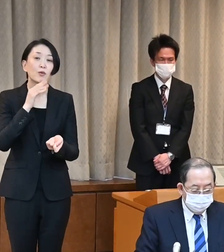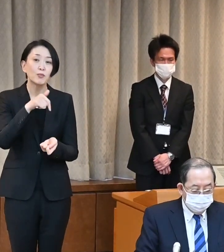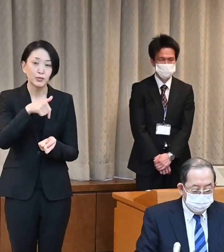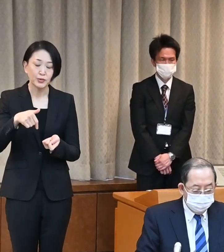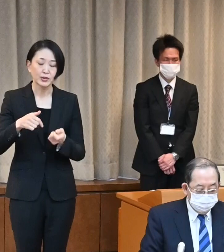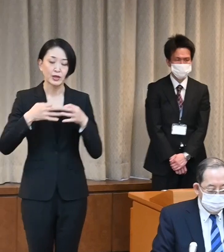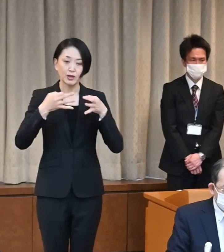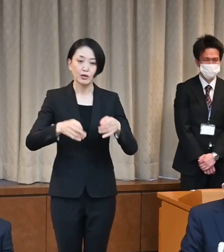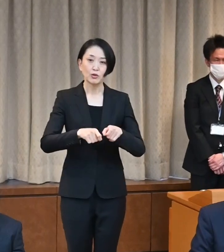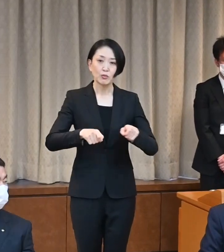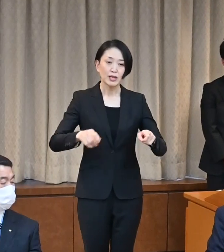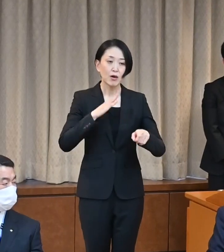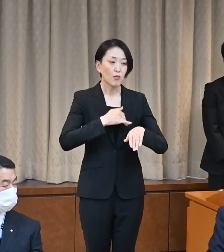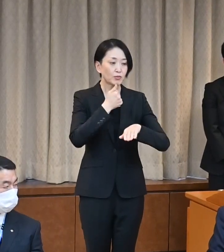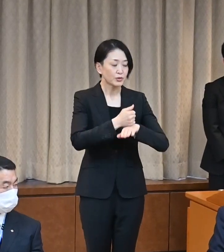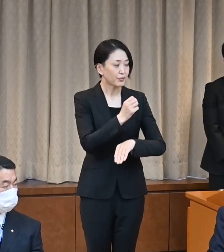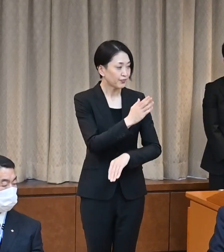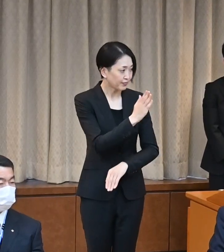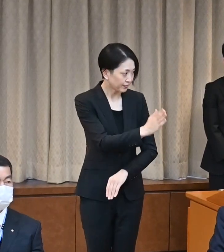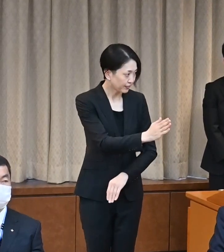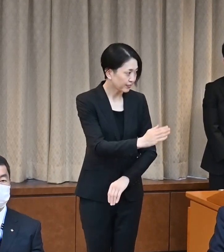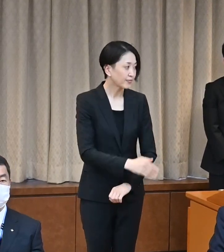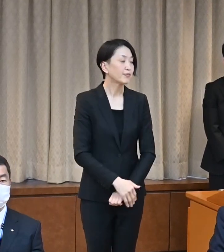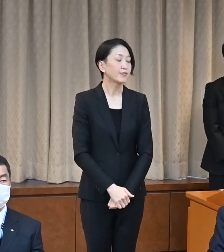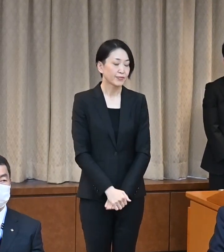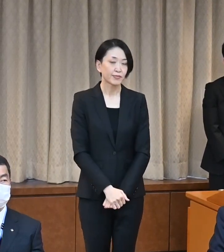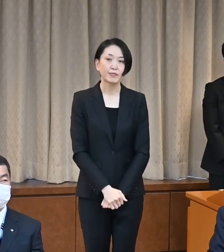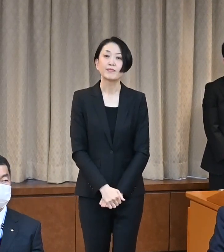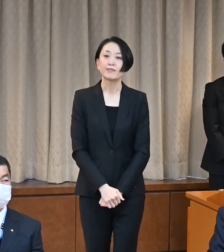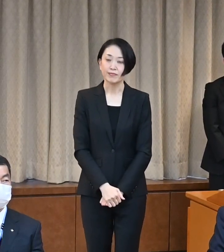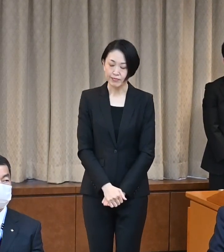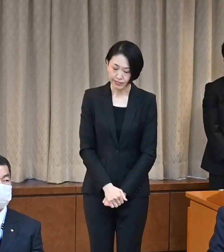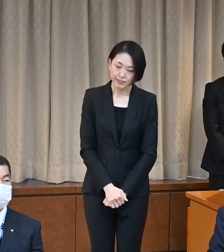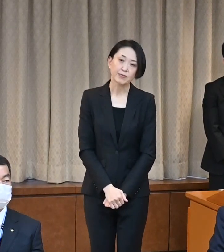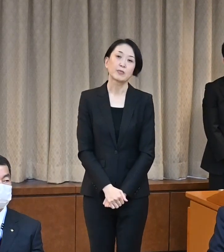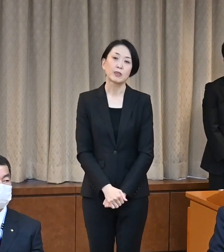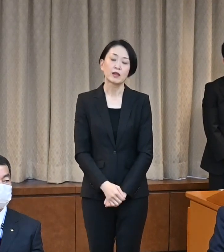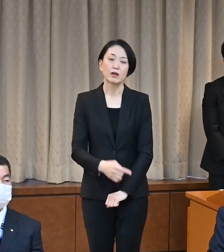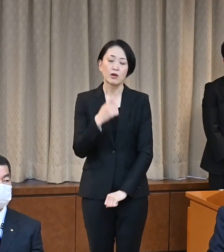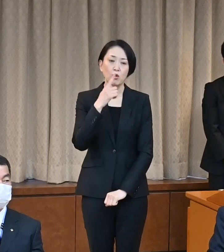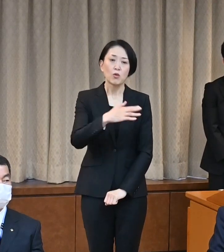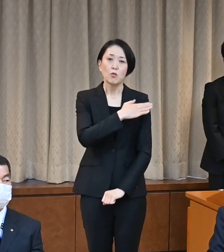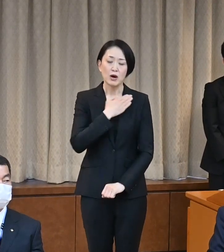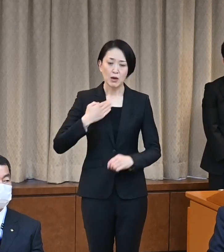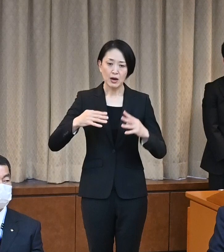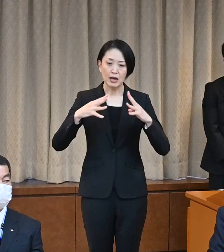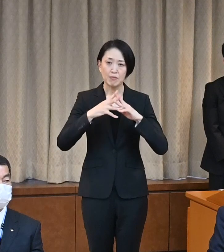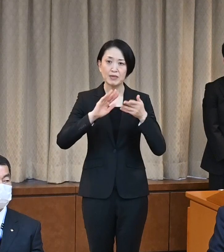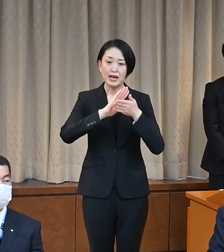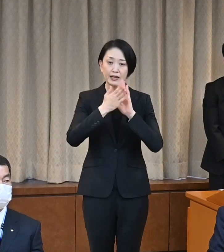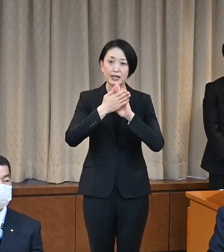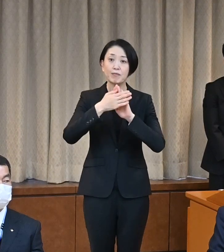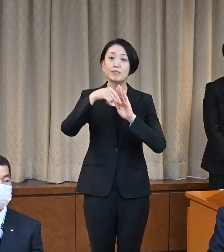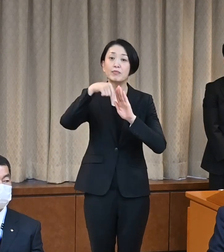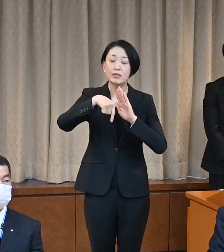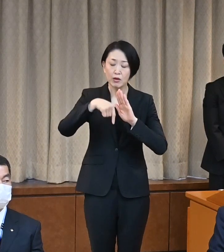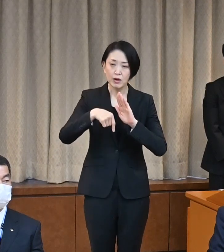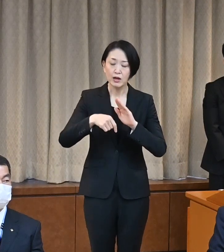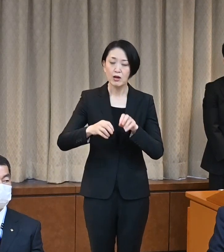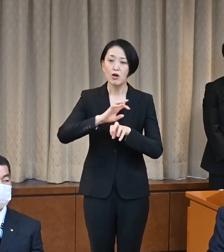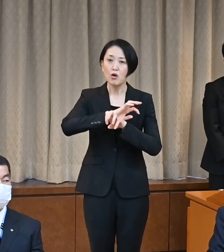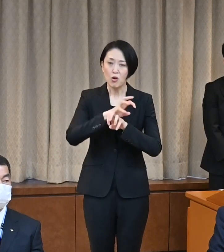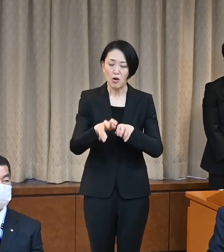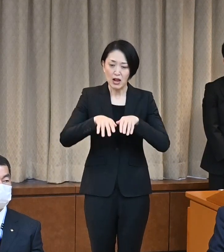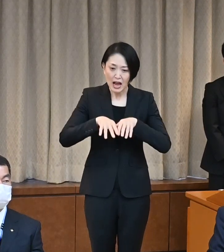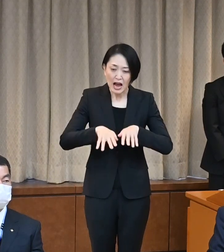永本部長、よろしくお願いします。 はい、我々宮城県では第コロナ感染の第4波では医療